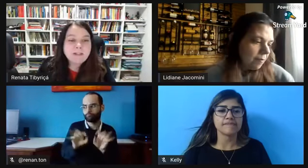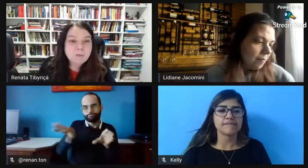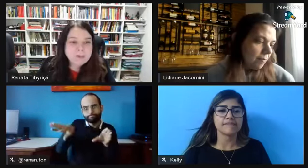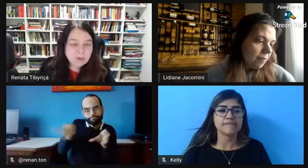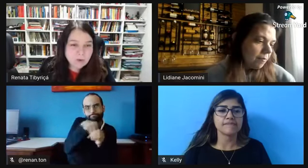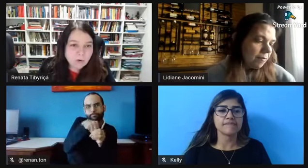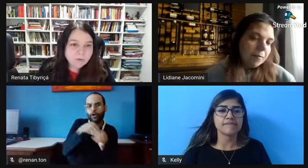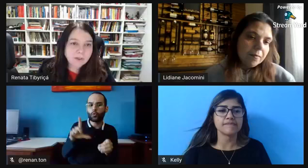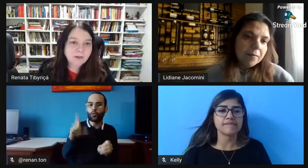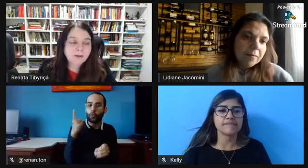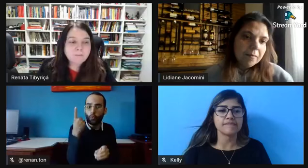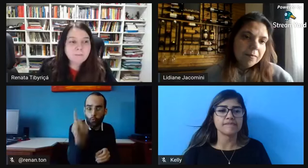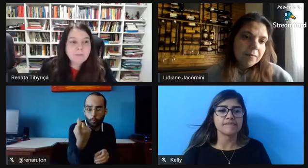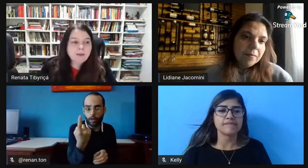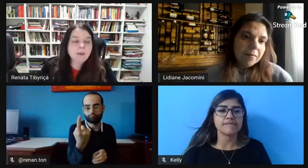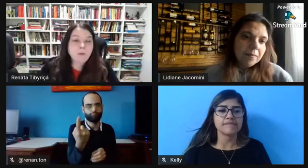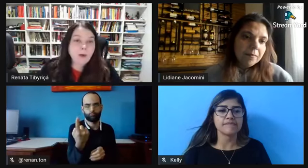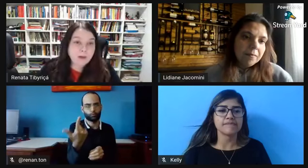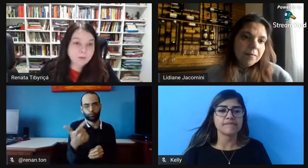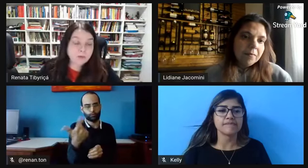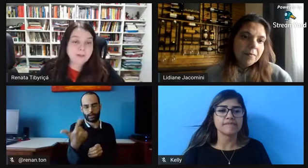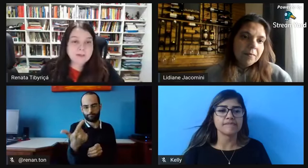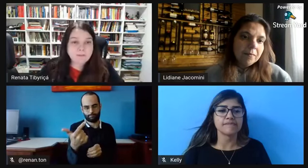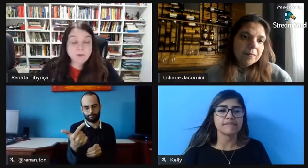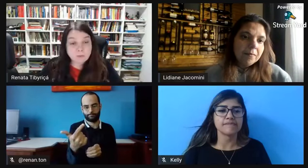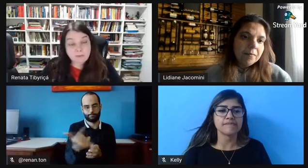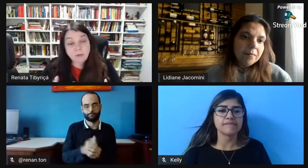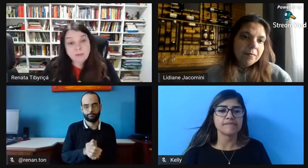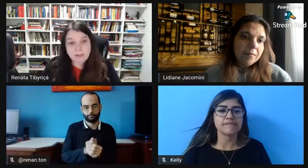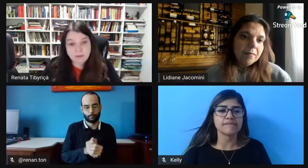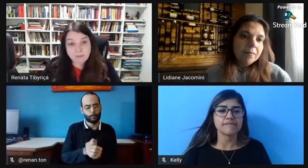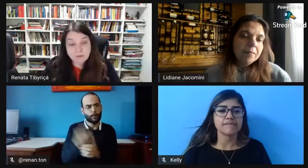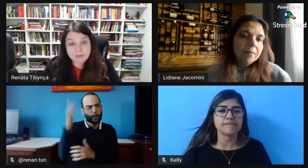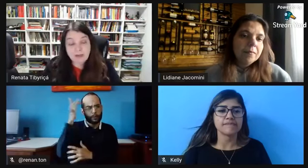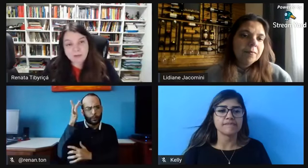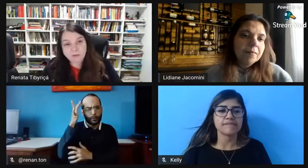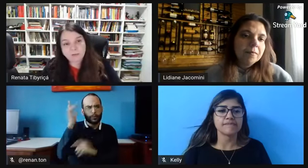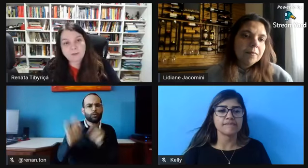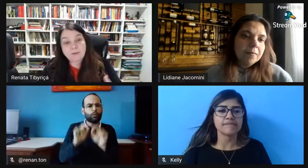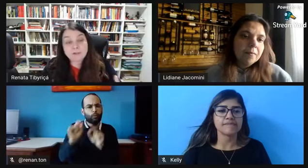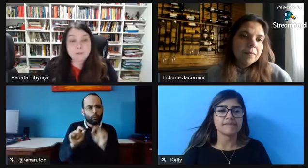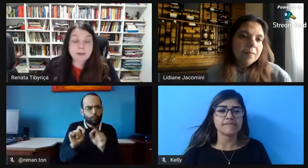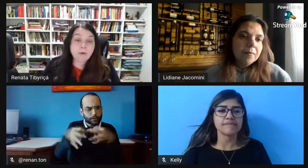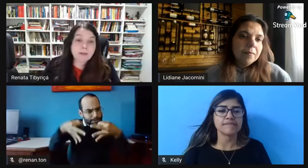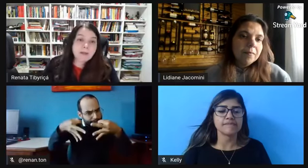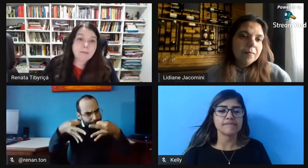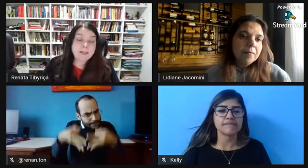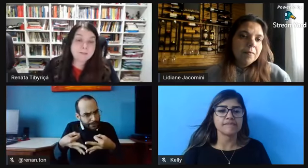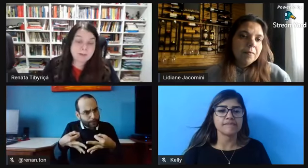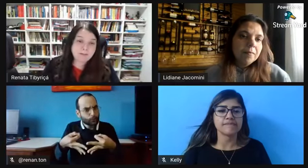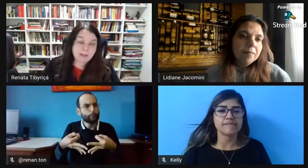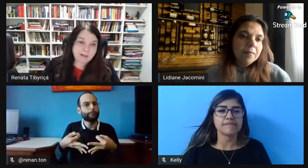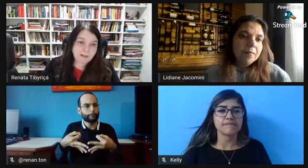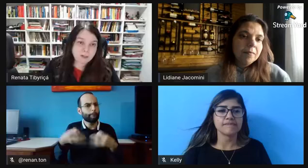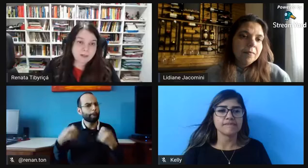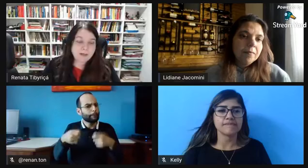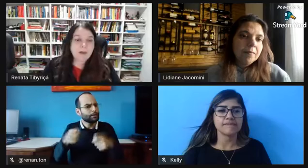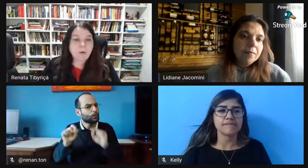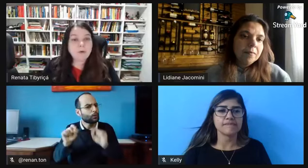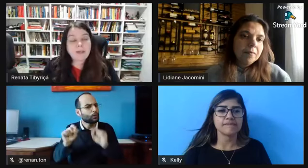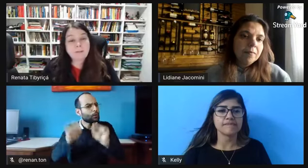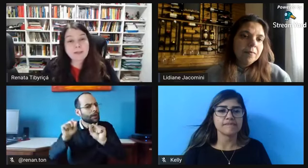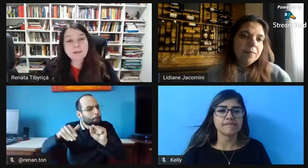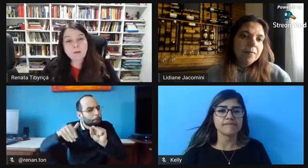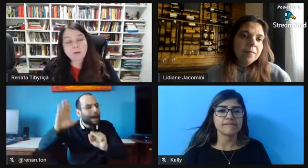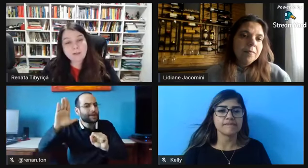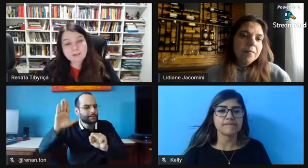uma síndrome só, né? Eu acho que, assim, pelo certo, deveria se pegar o que é mais prevalente